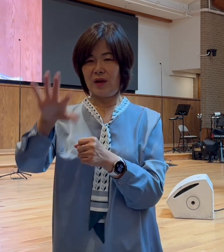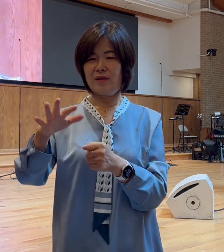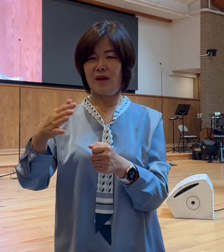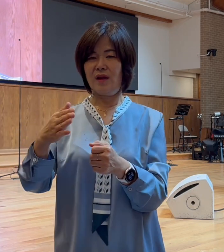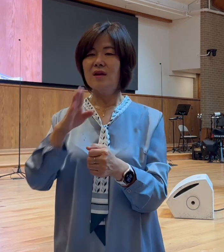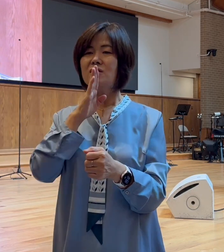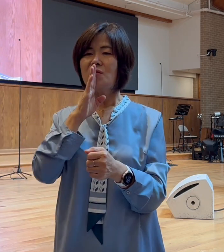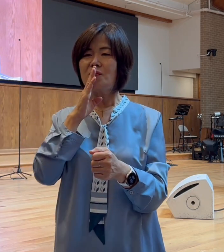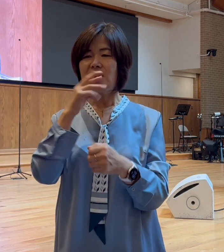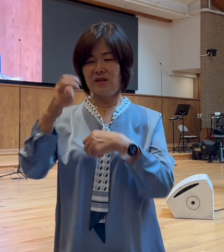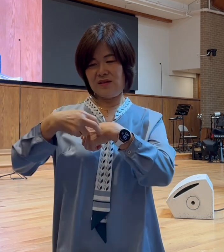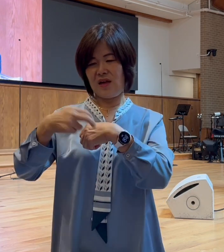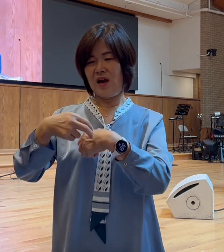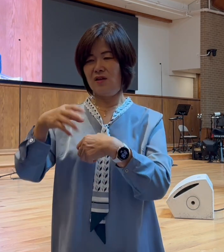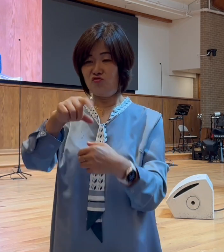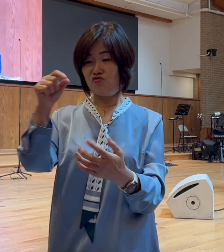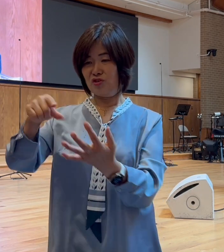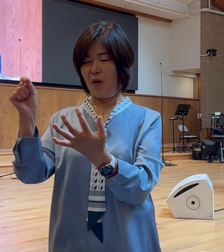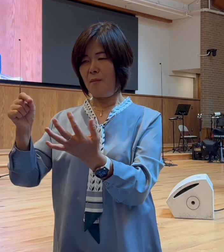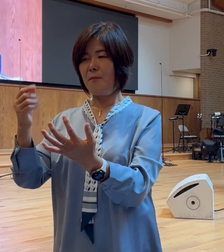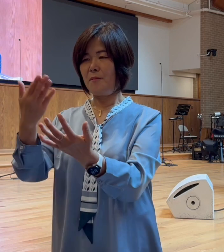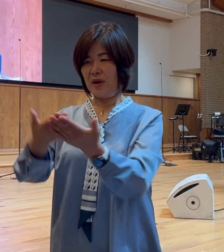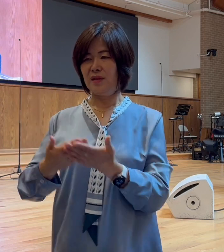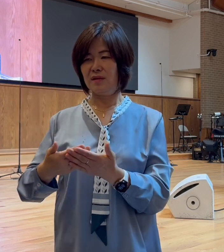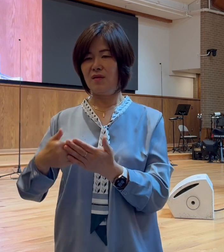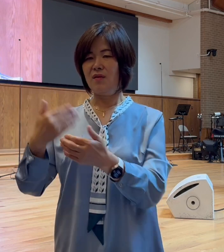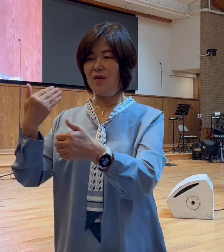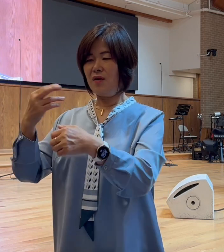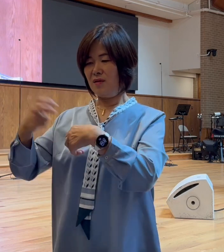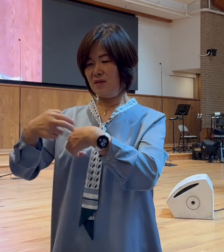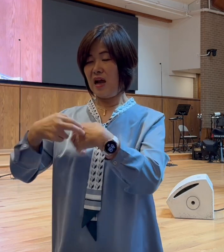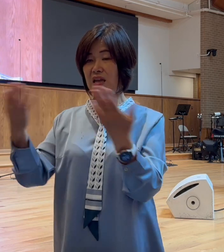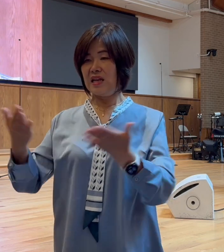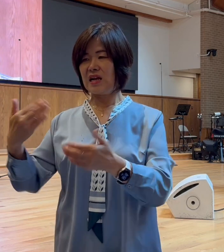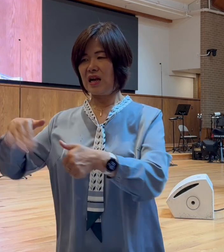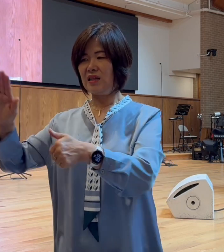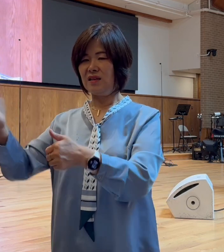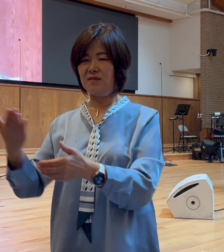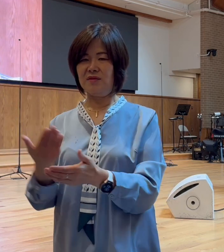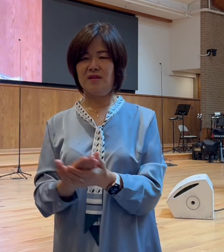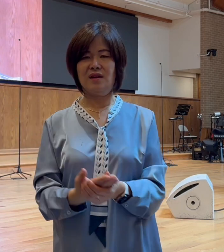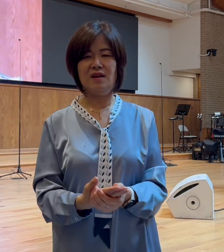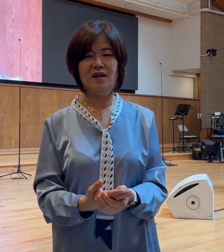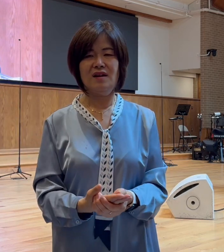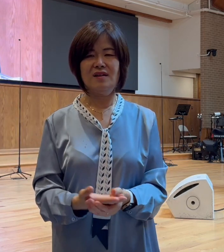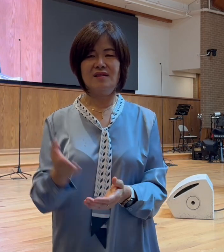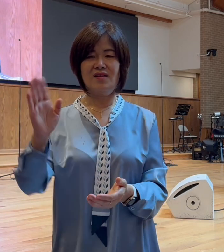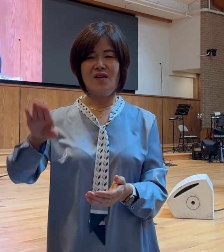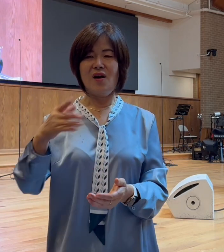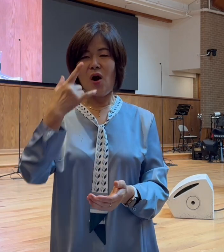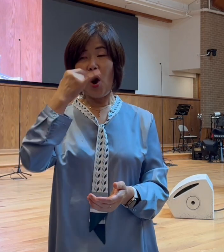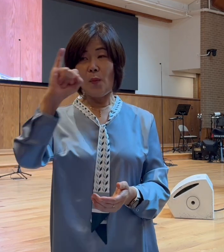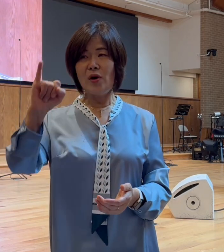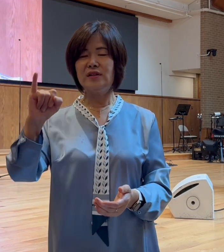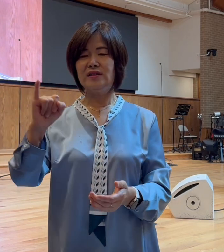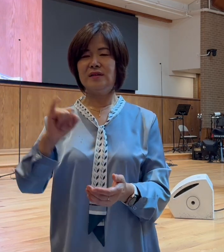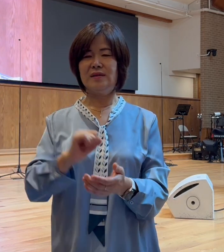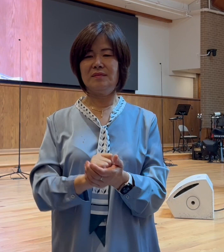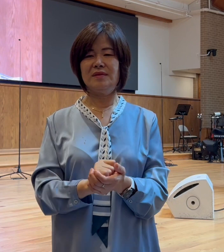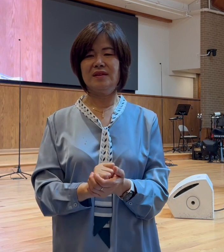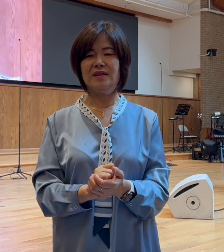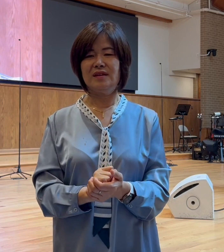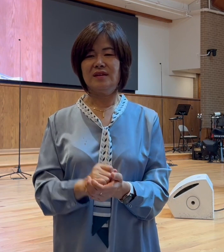자기가 선택을 한 거예요. 추첨을 해가지고 배정이 됐습니다. 자기 이제 친정이 아니지 자기 어머님이